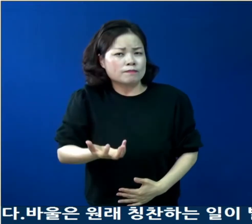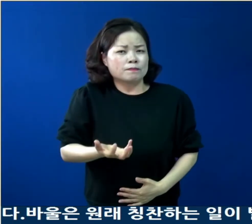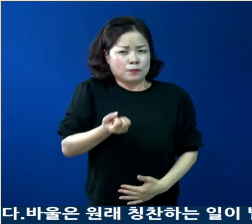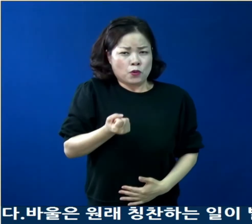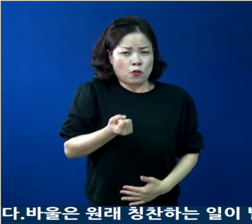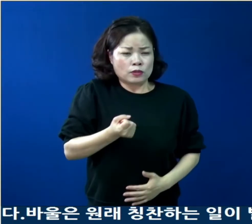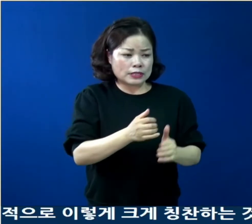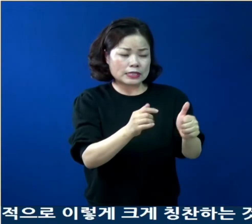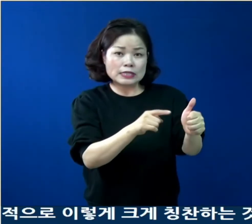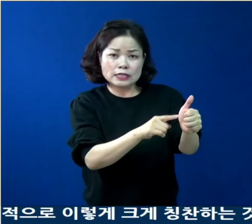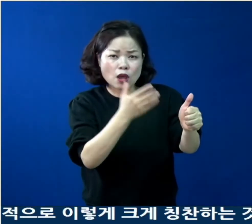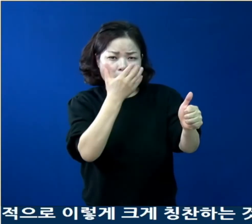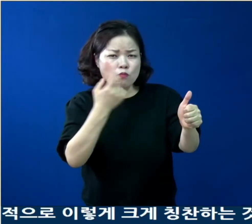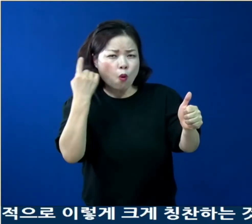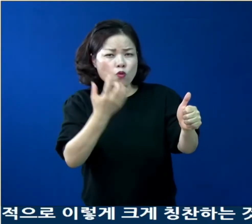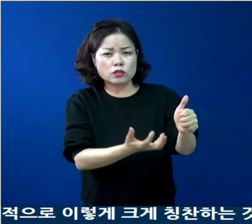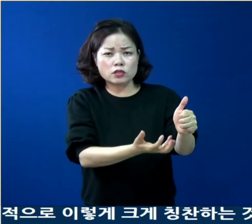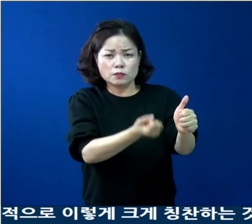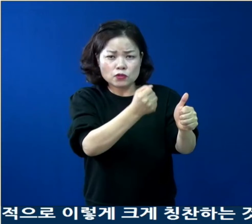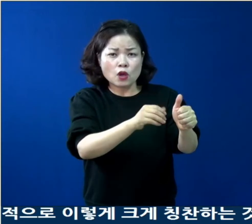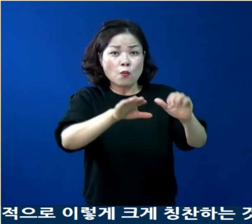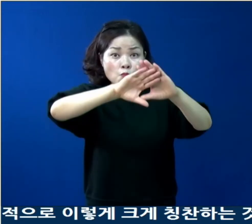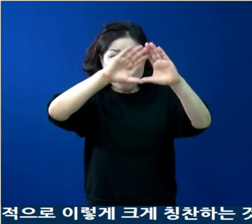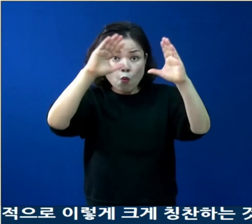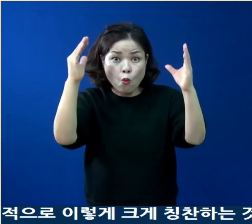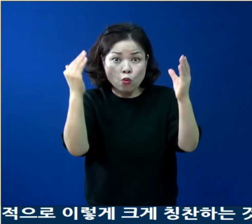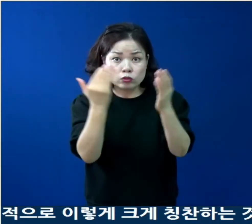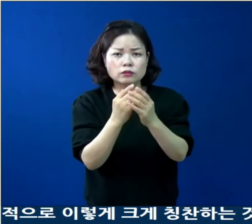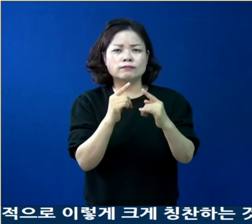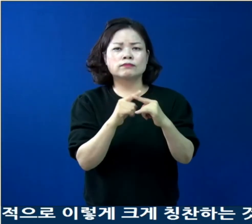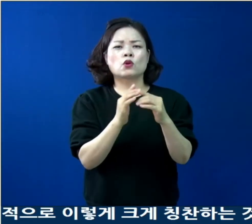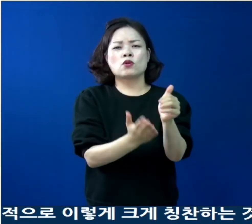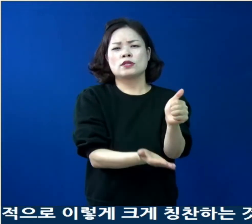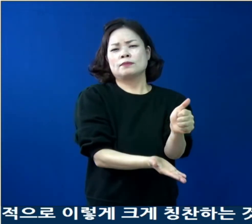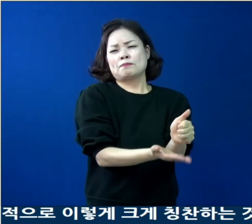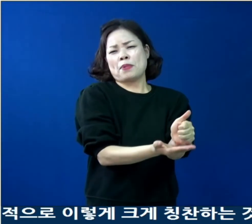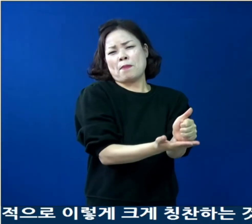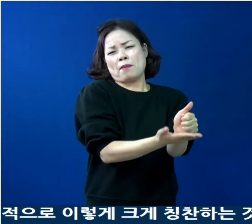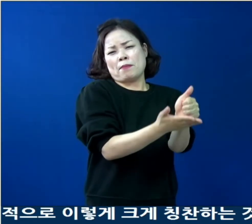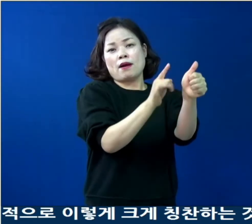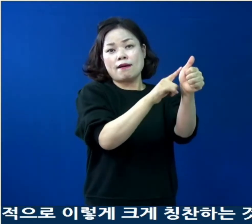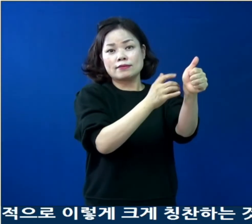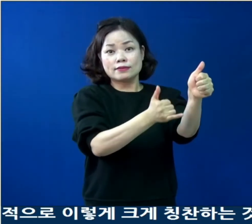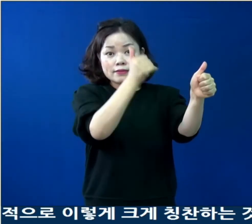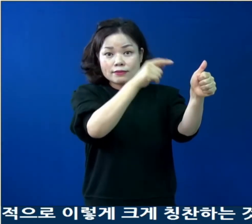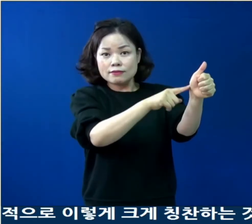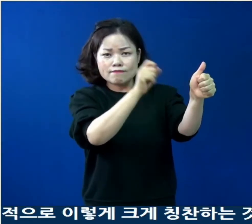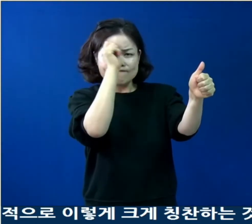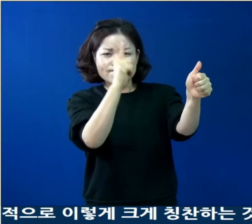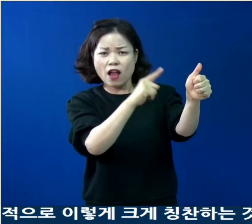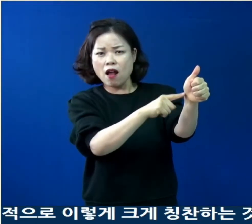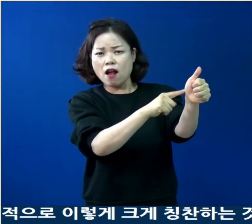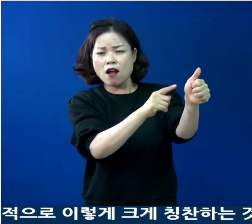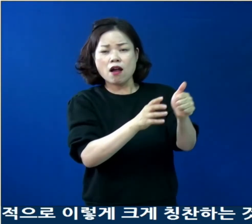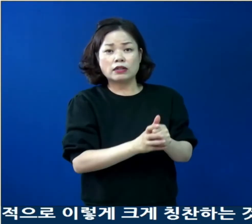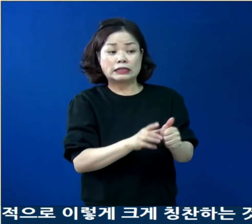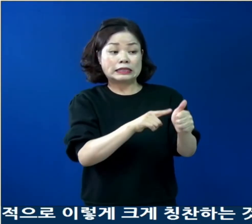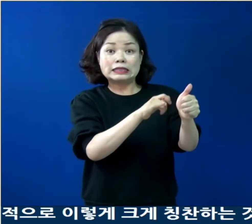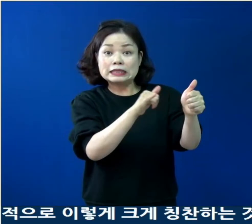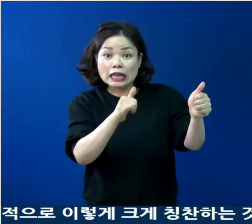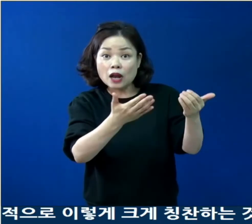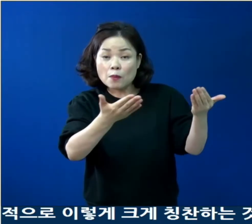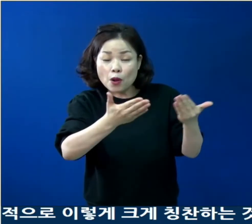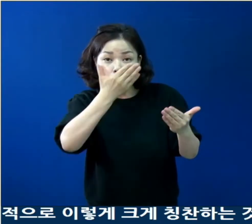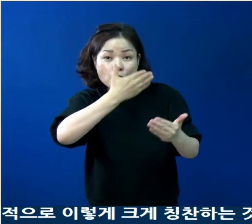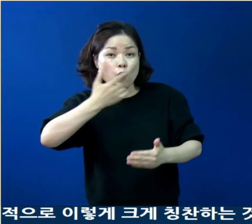복음으로서, 이 사람은 복음으로서 모든 교회에 칭찬을 받는 자요. 그래서 그 사람의